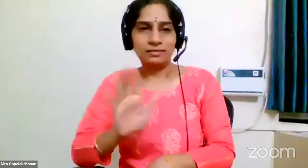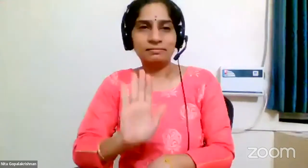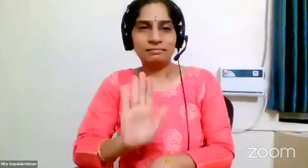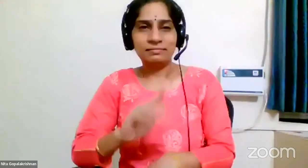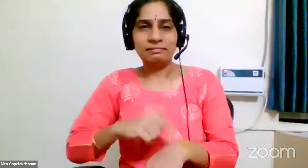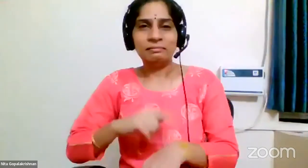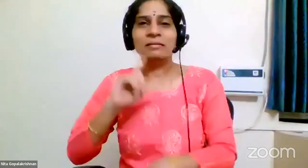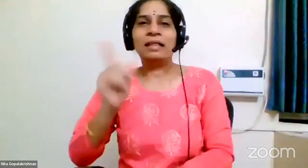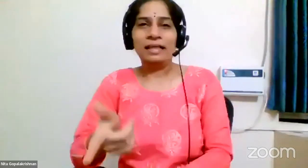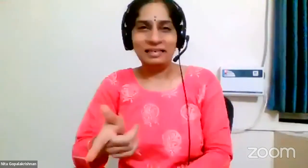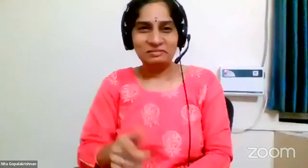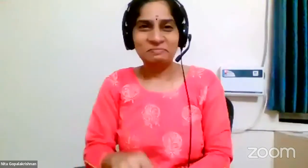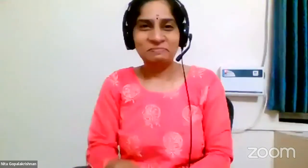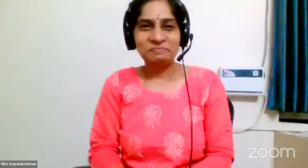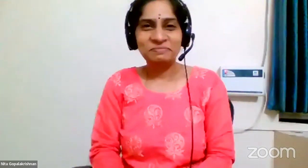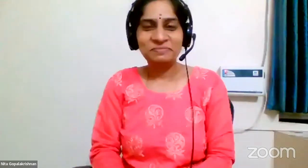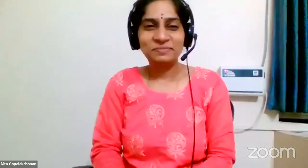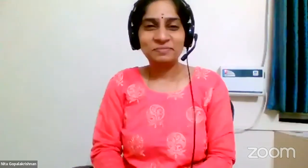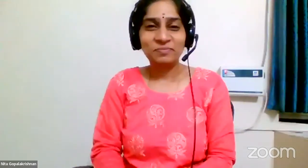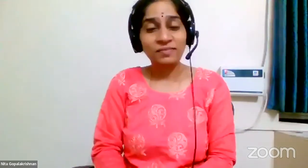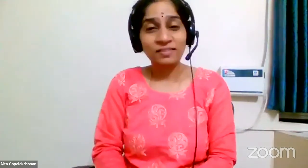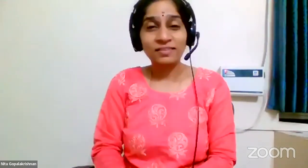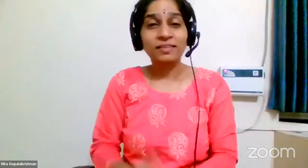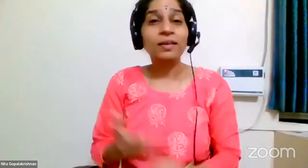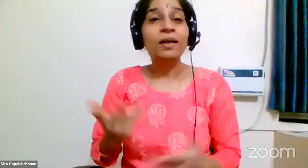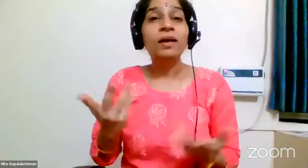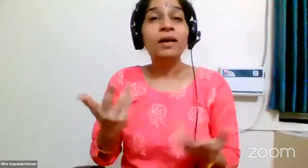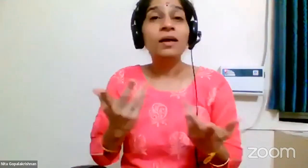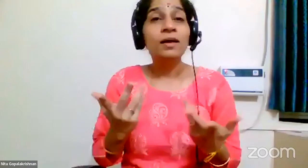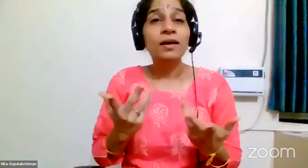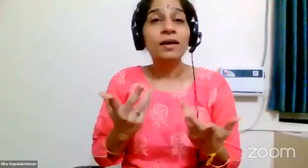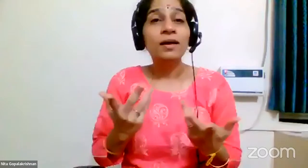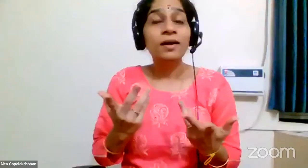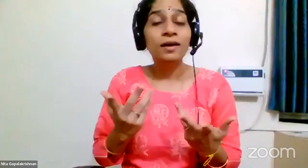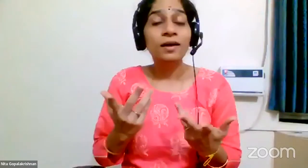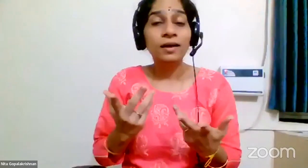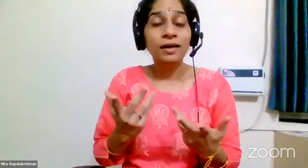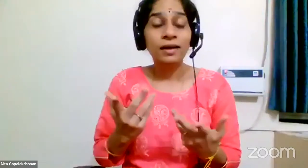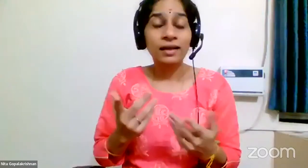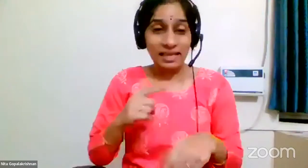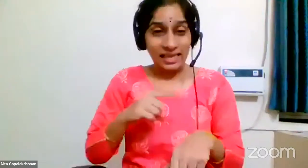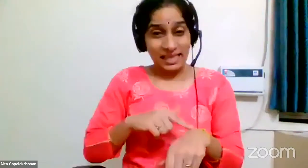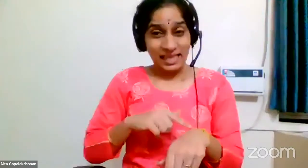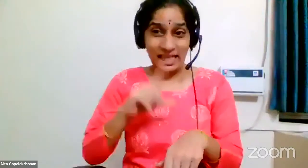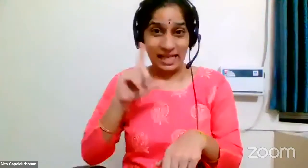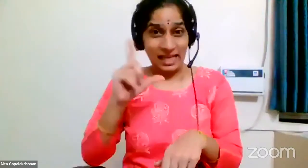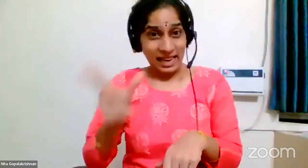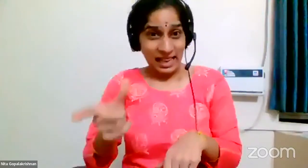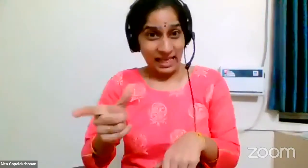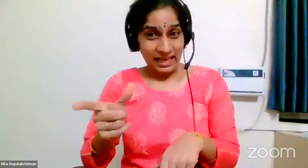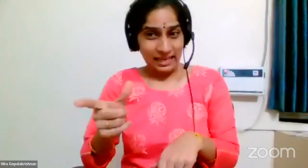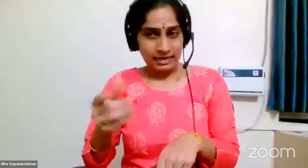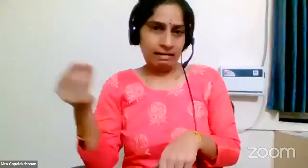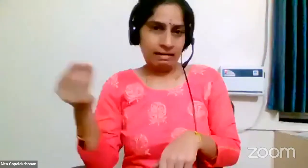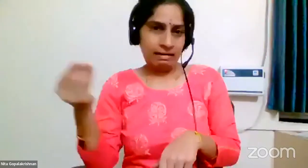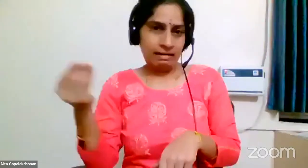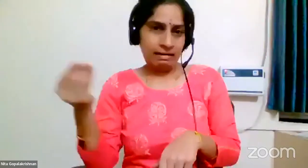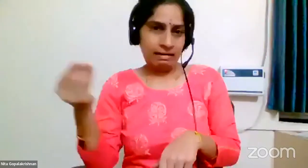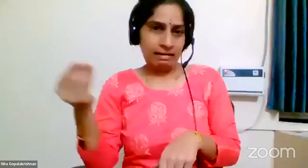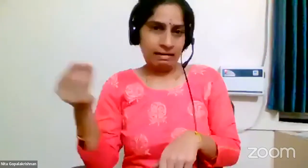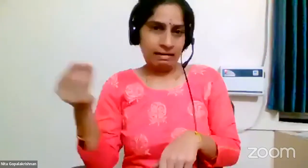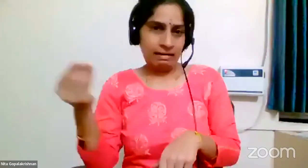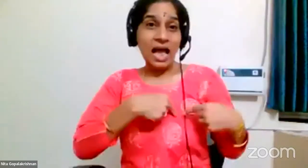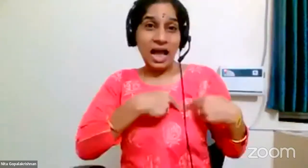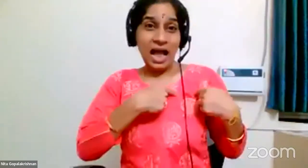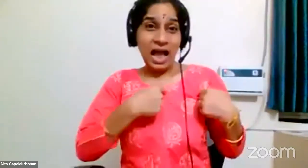और साथ के साथ क्या करेंगे, इनके हृदय में से जो इच्छा है आईफोन यूज करने की, उस